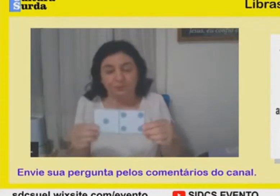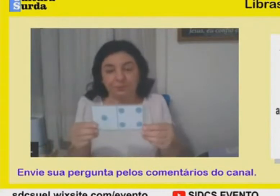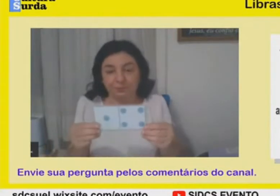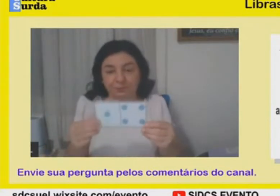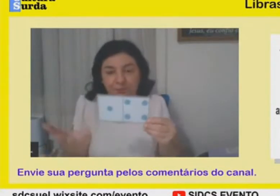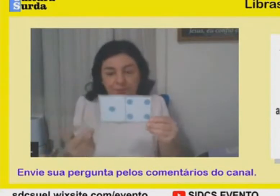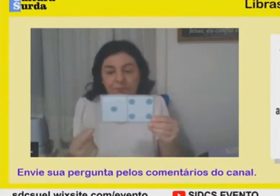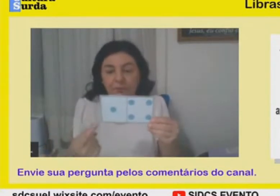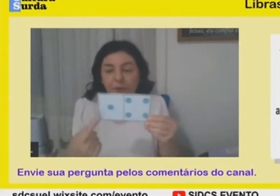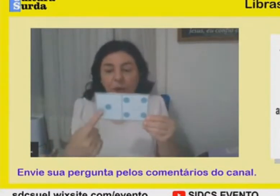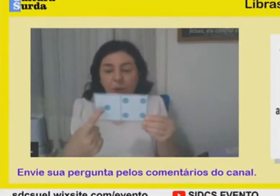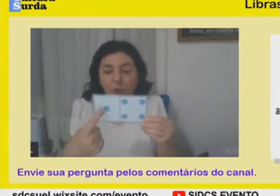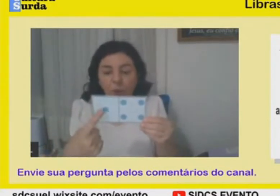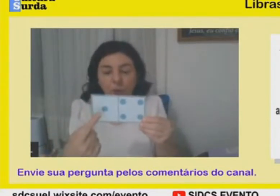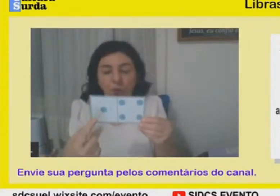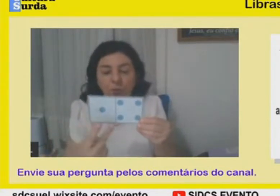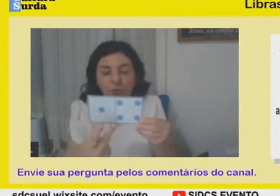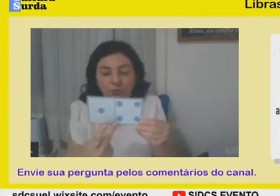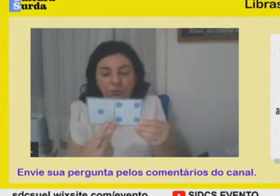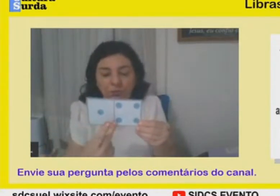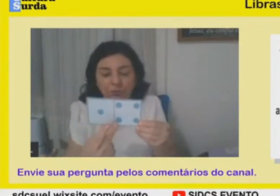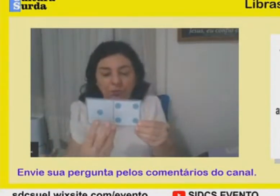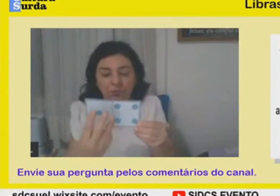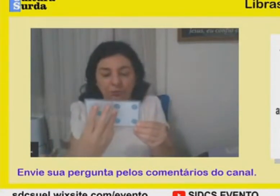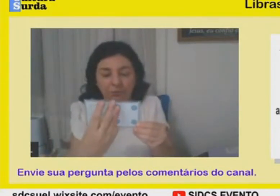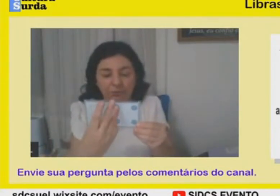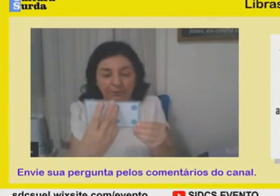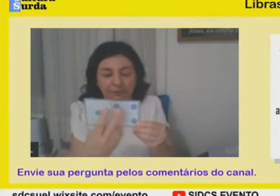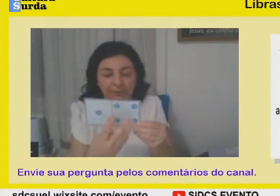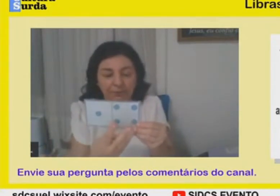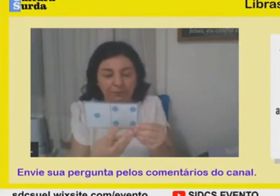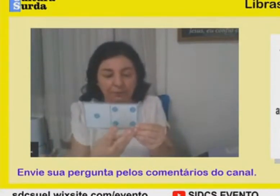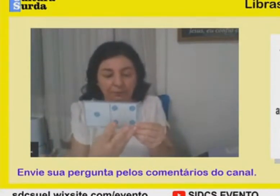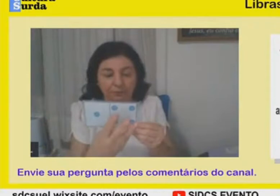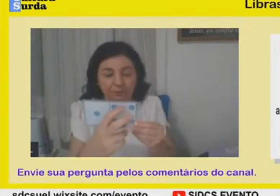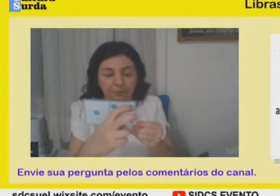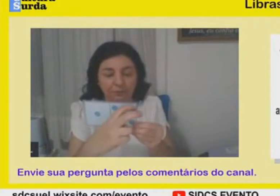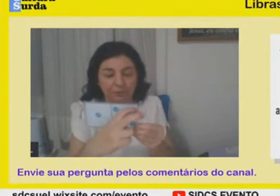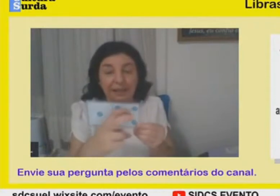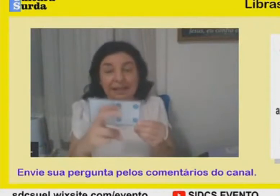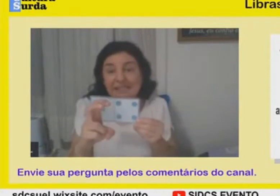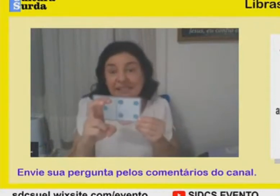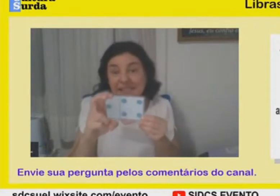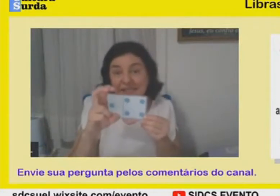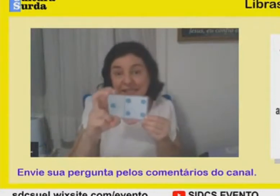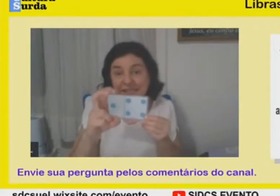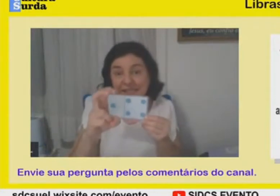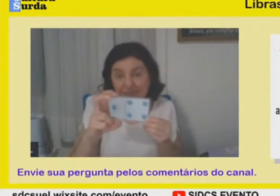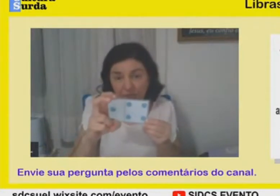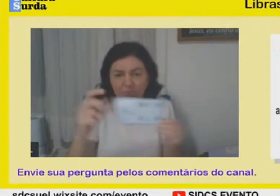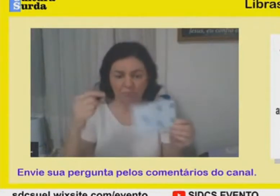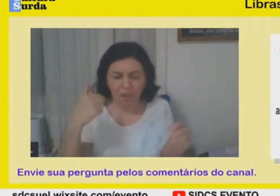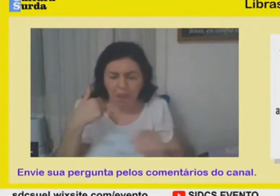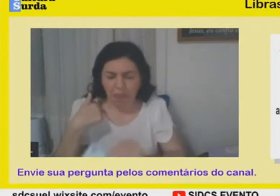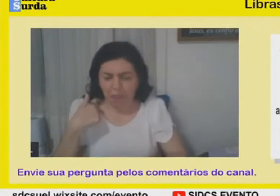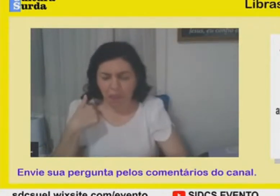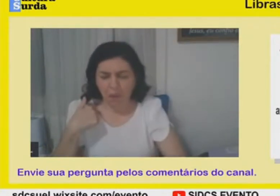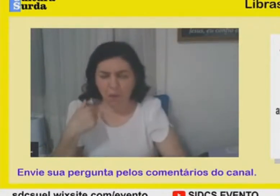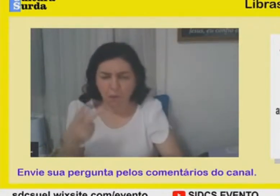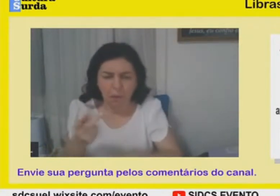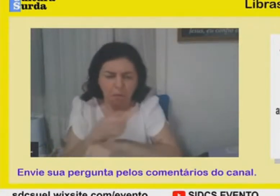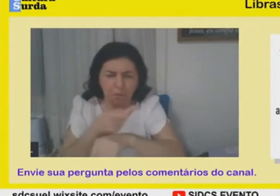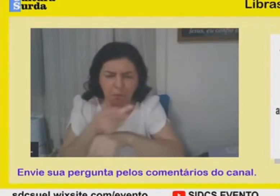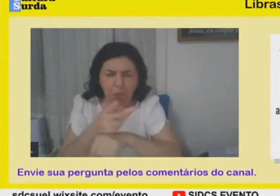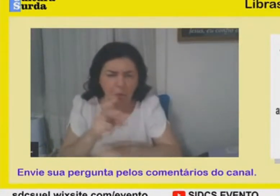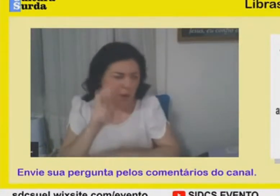materiais. Este aqui, quantos tem? 1, 2, 3, 4, 5.